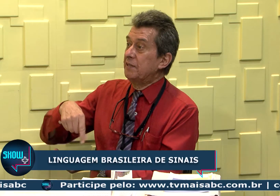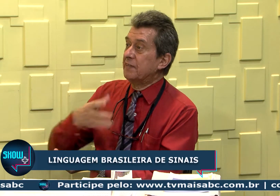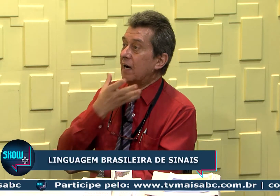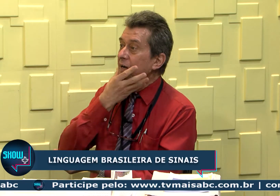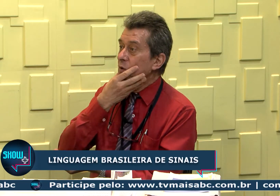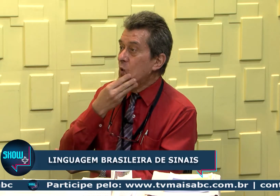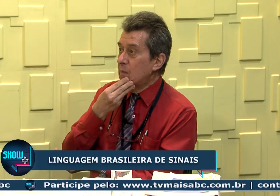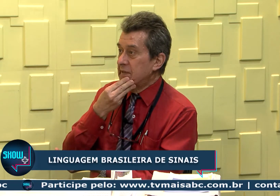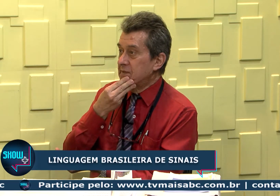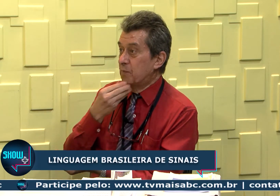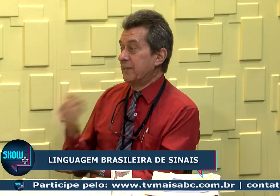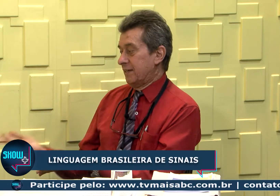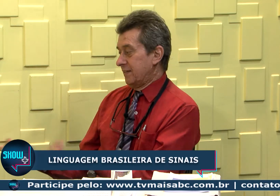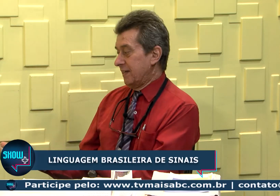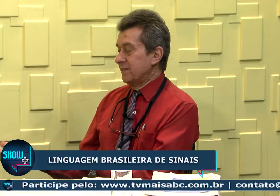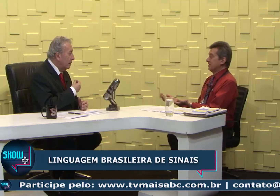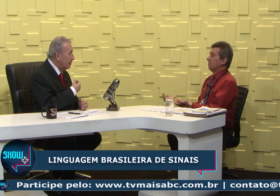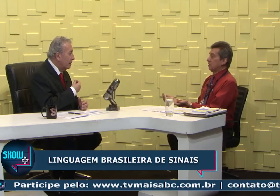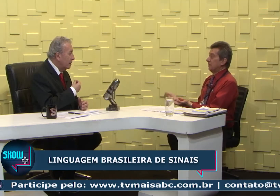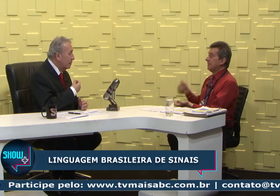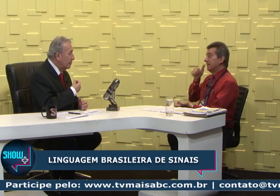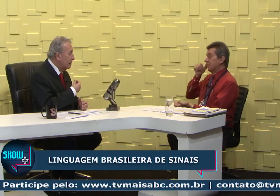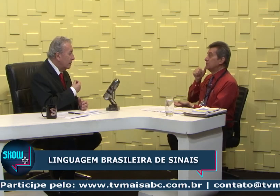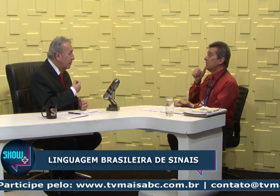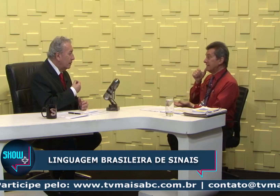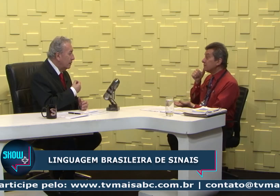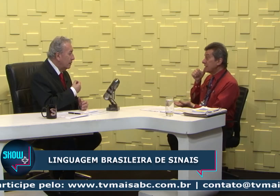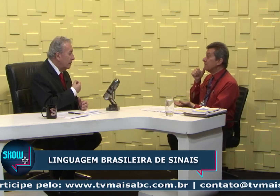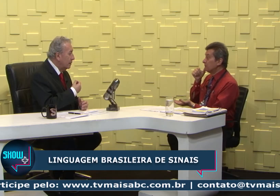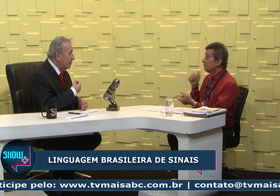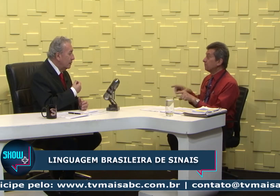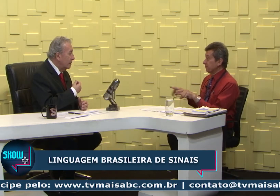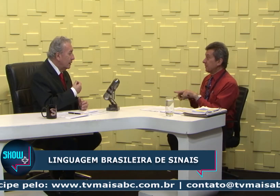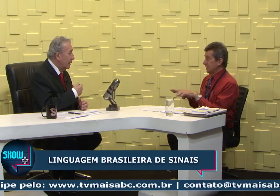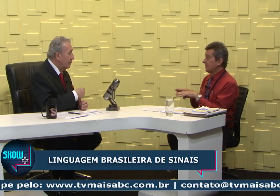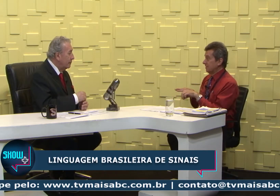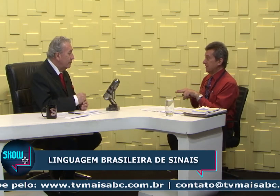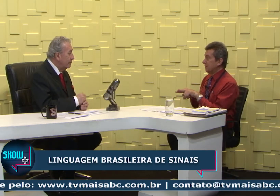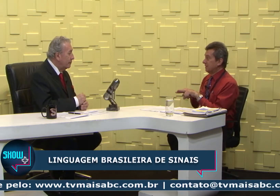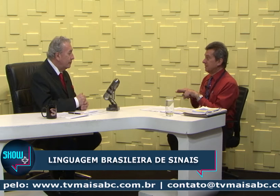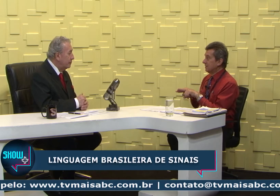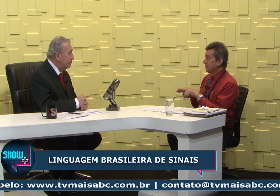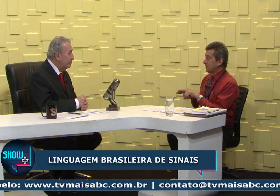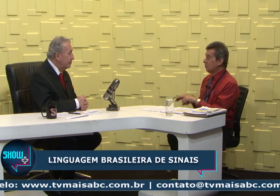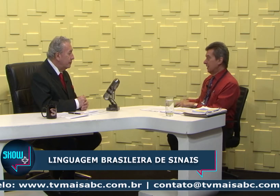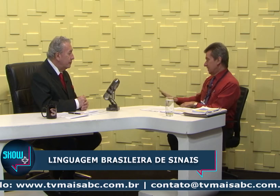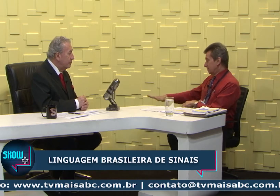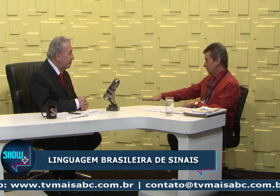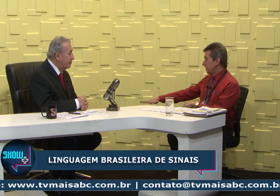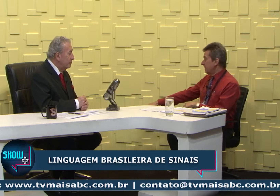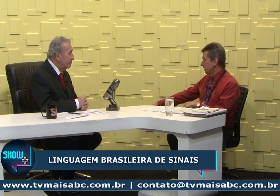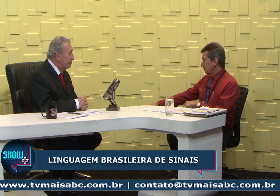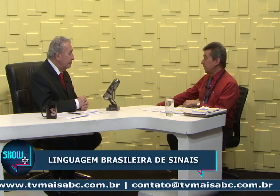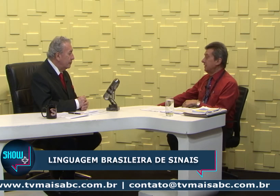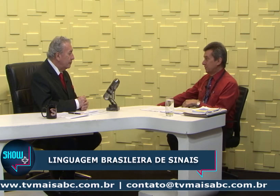o homem porque aqui esse sinal também é de mulher também tem também então menino